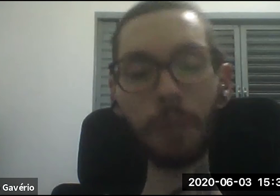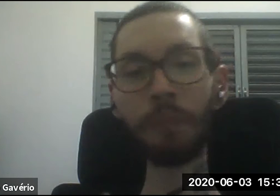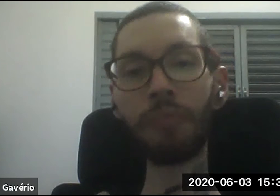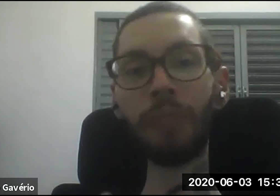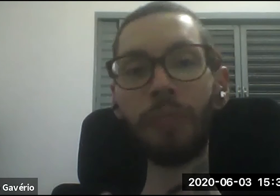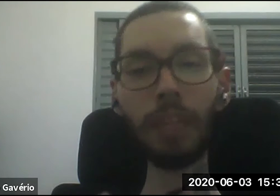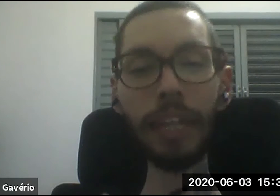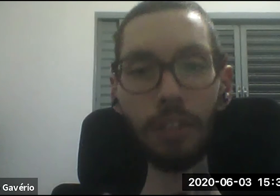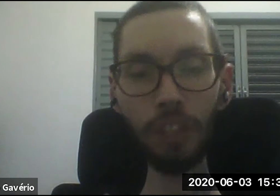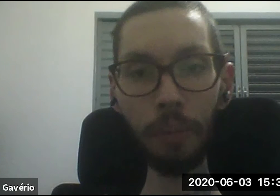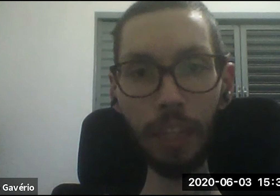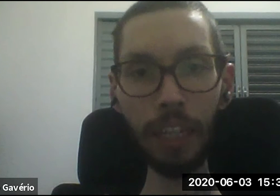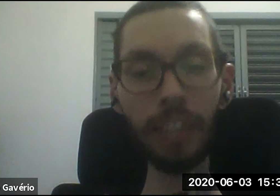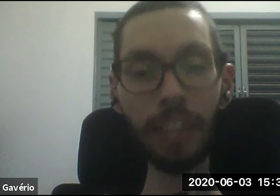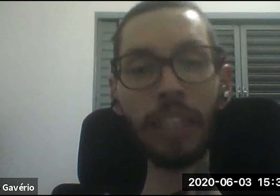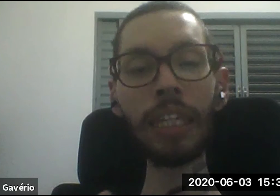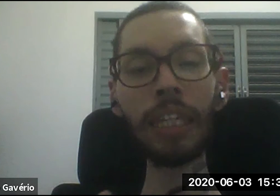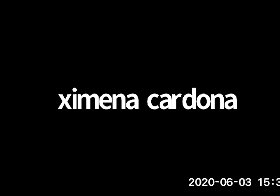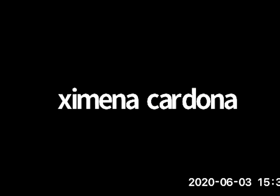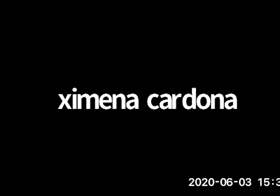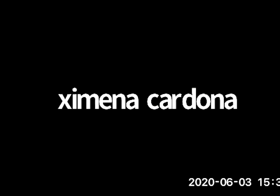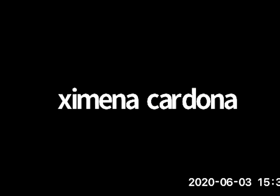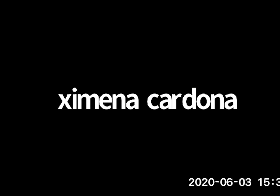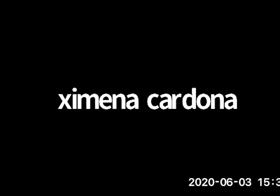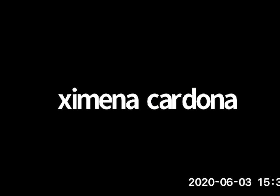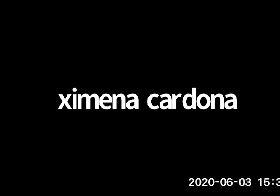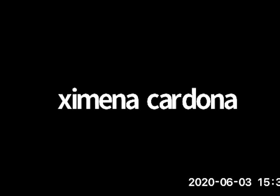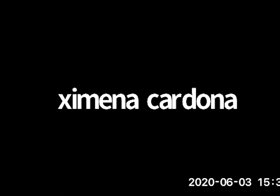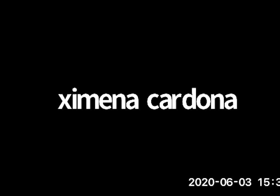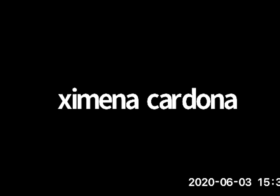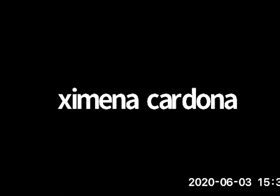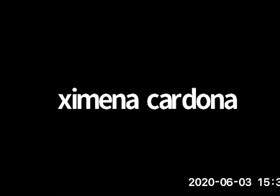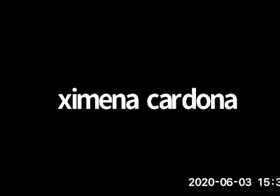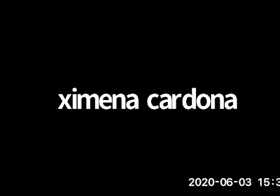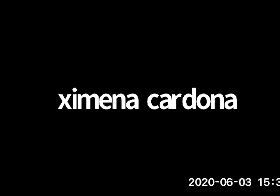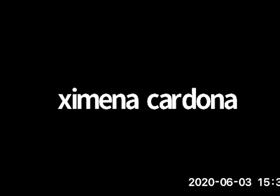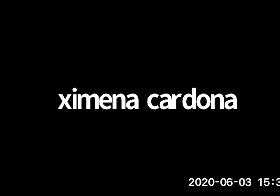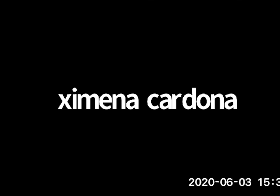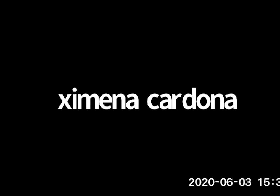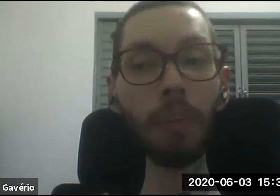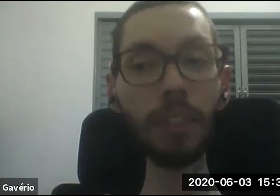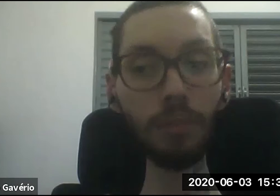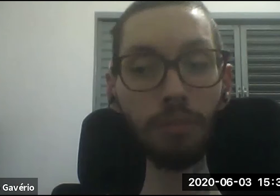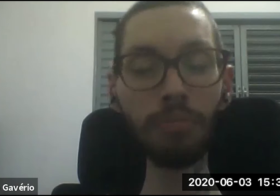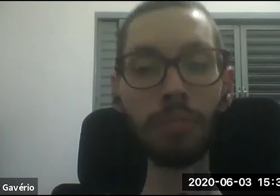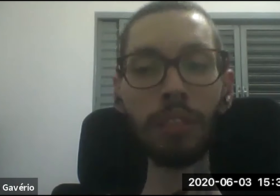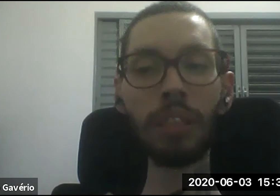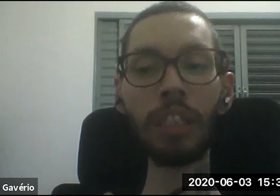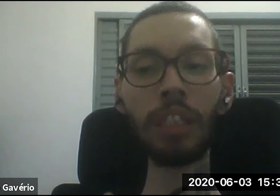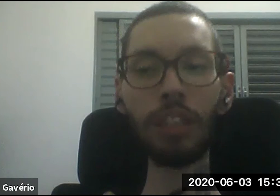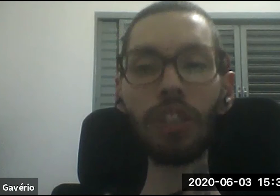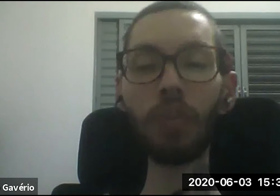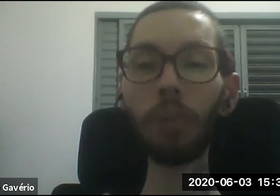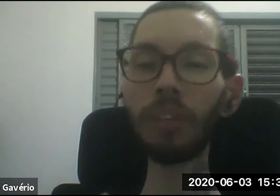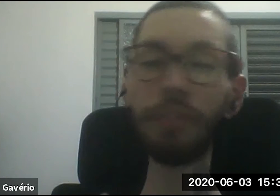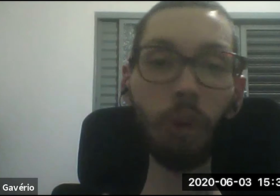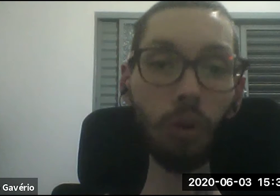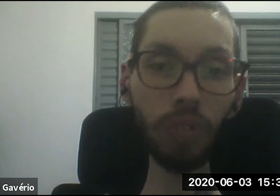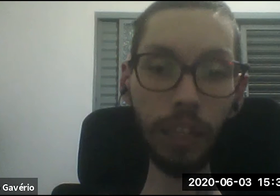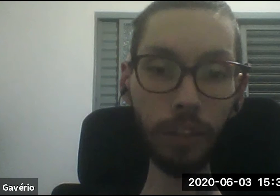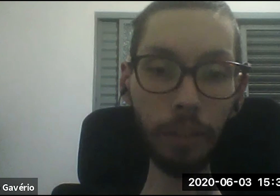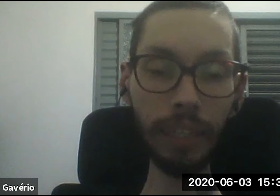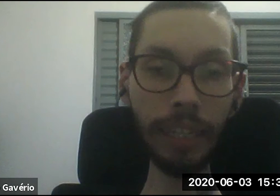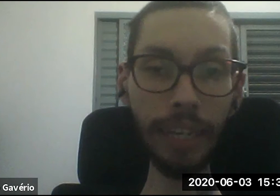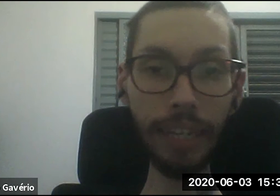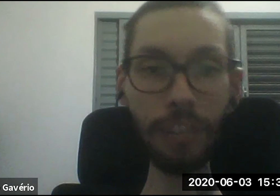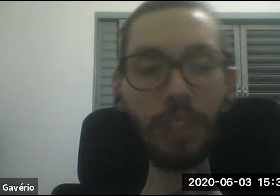acabando. Que graça. Obrigado. Então, as pessoas com deficiência têm sido, nesse momento de suposta volta